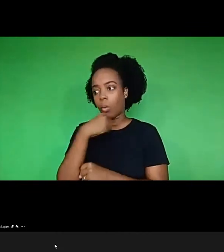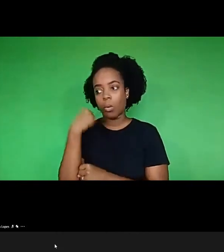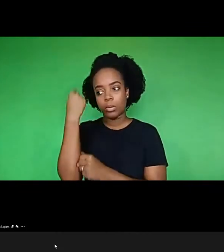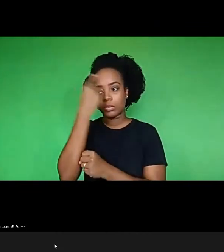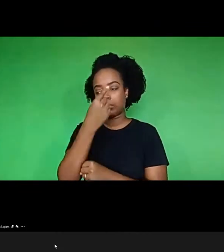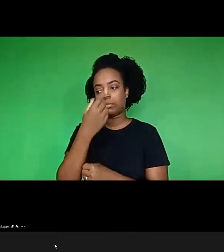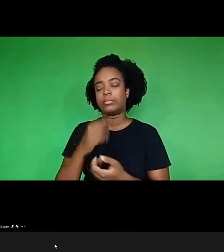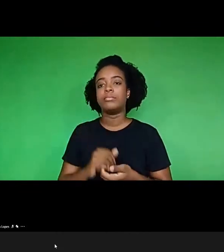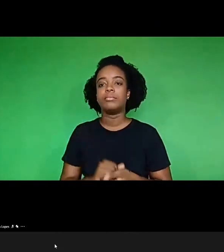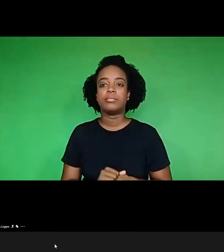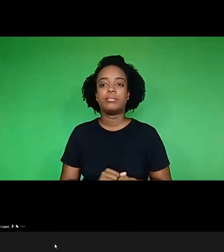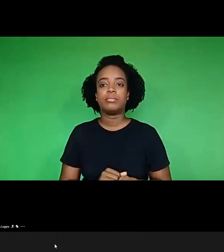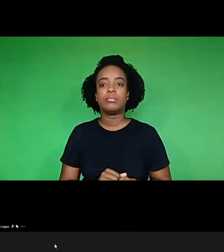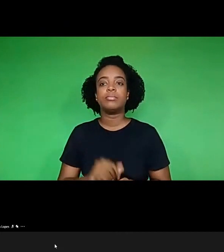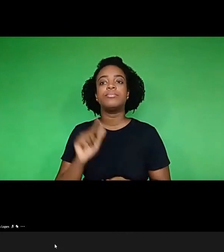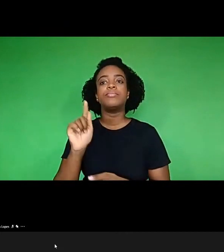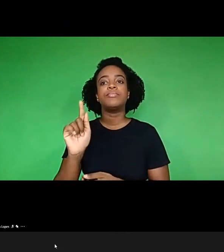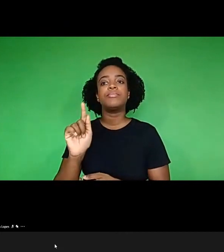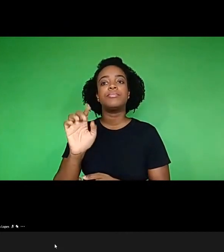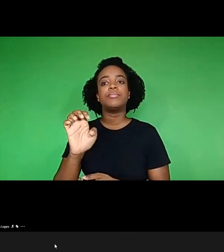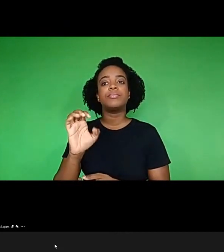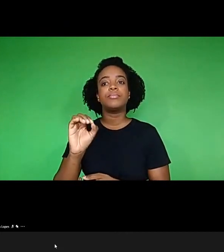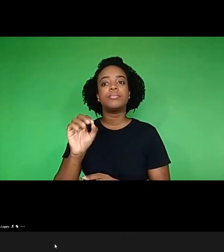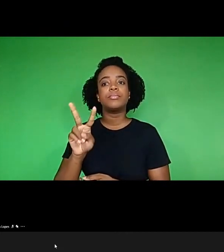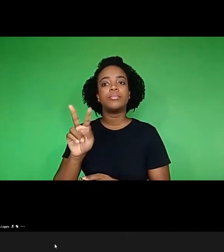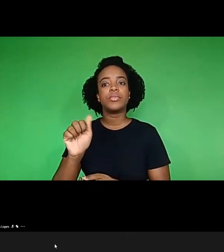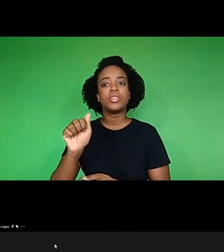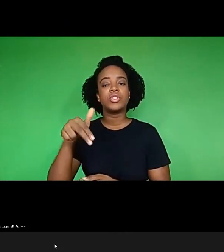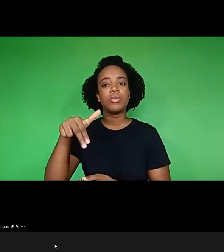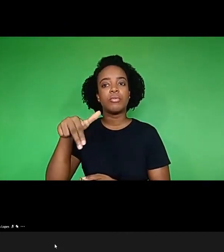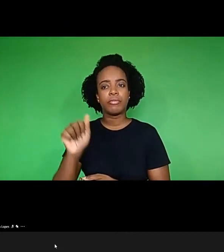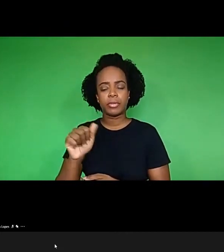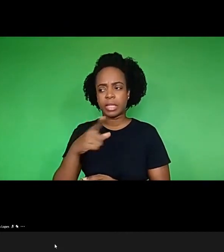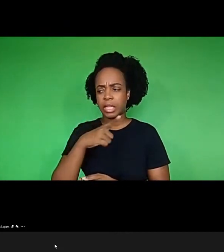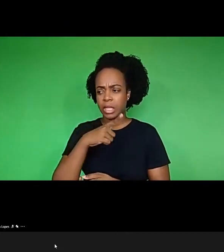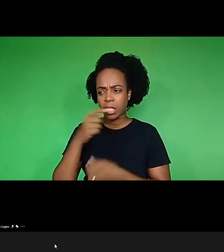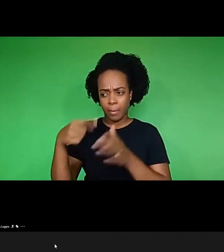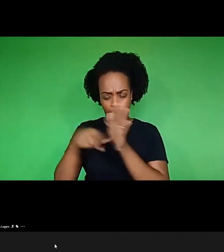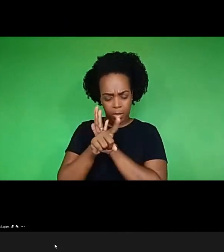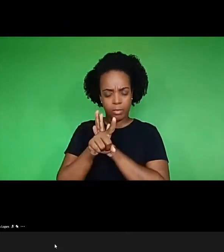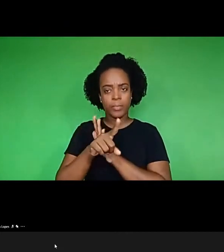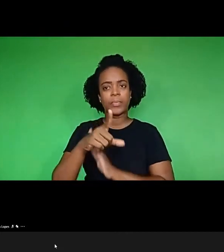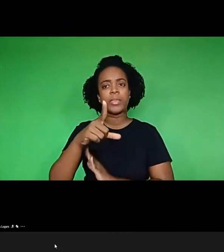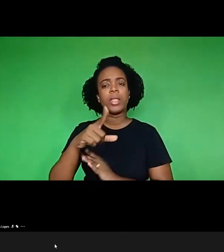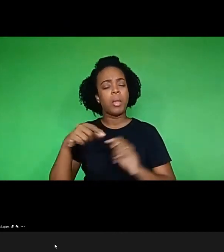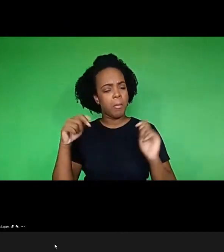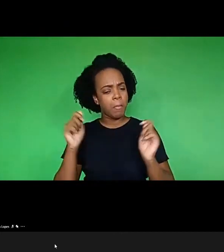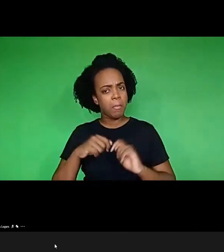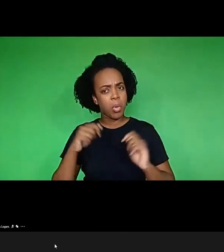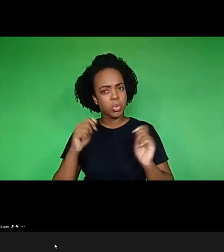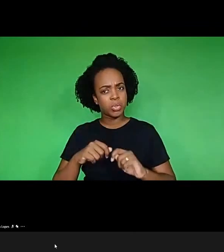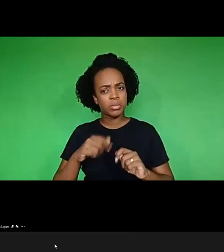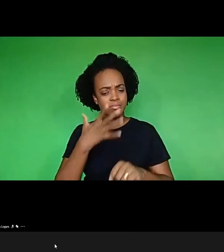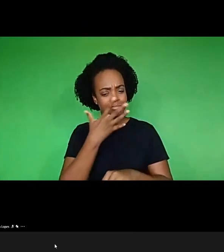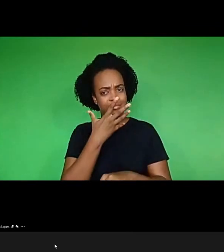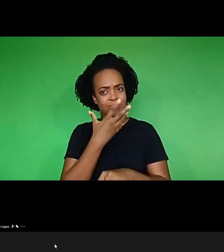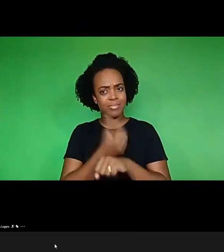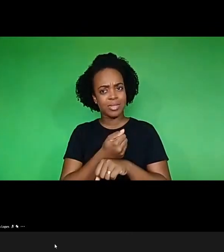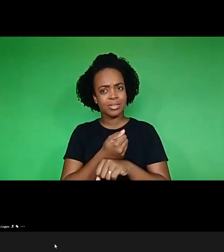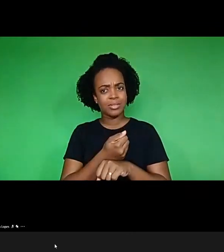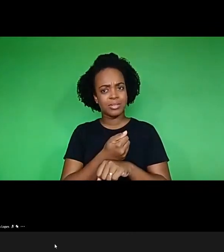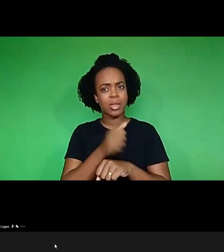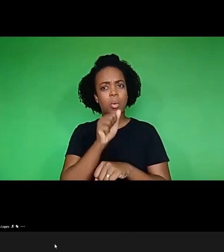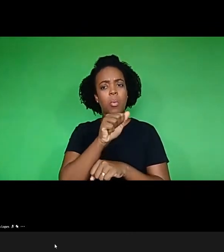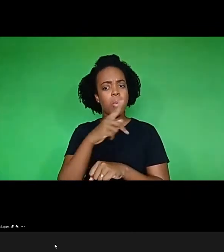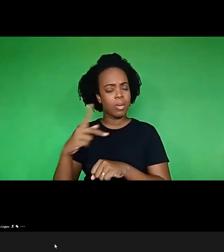Giovana pergunta: dá para baixar o app do Office 365 disponibilizado? Eu não estou achando como.